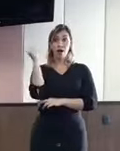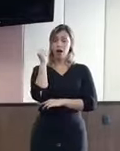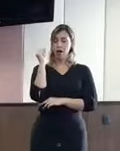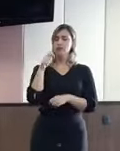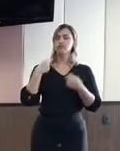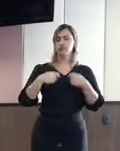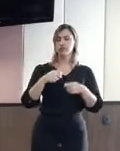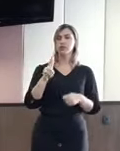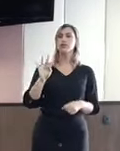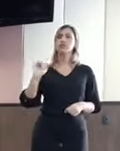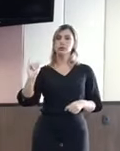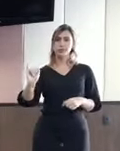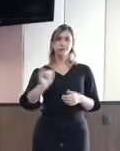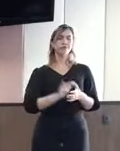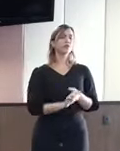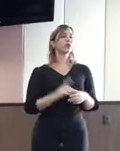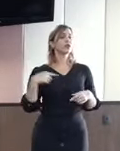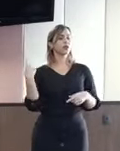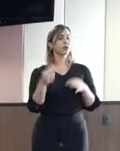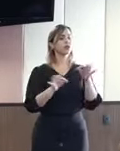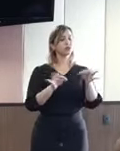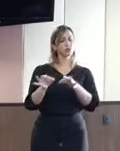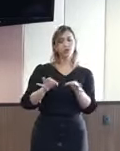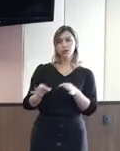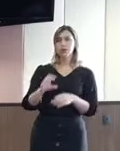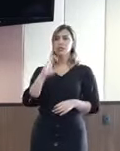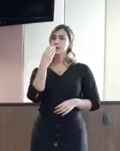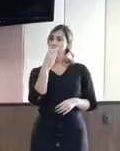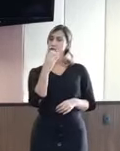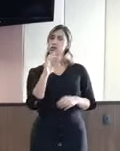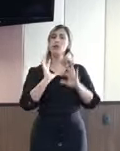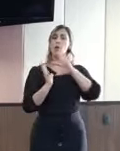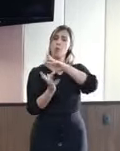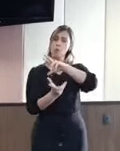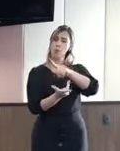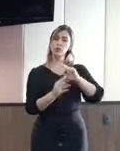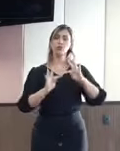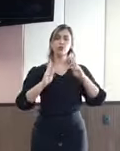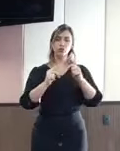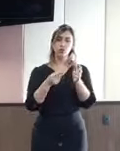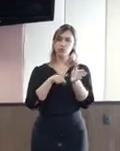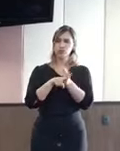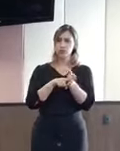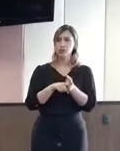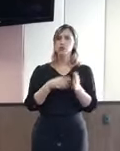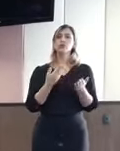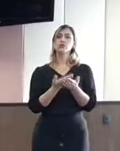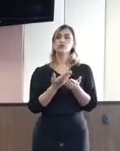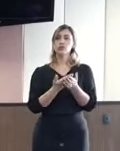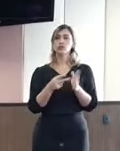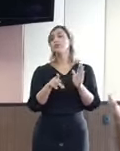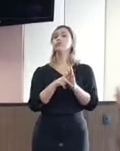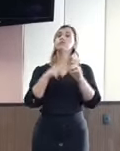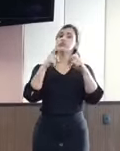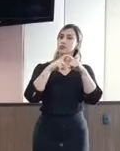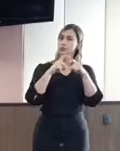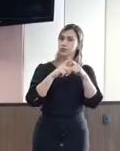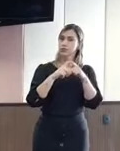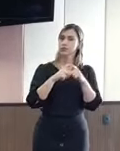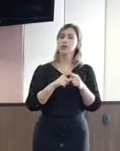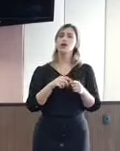respaldo científico para isso. Então, nós temos uma estrutura científica do mundo que mostra para nós que esse é mais ou menos o cenário que vem produzido